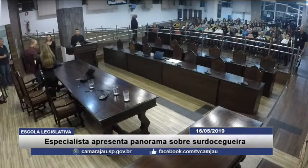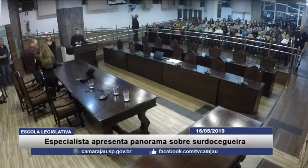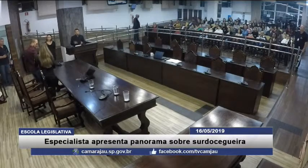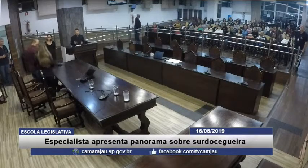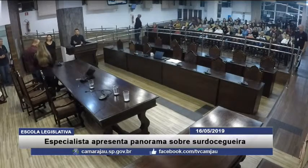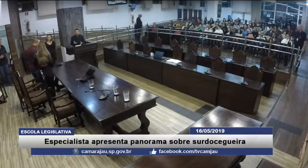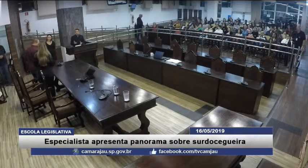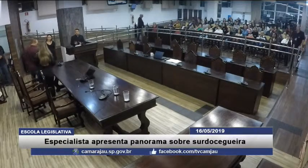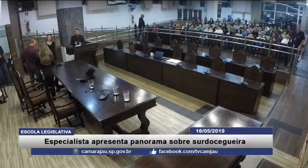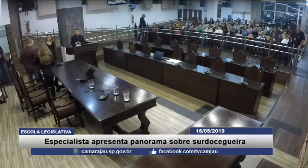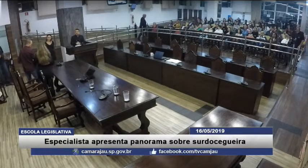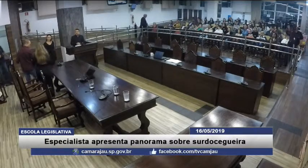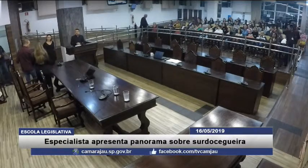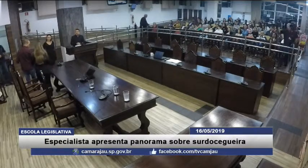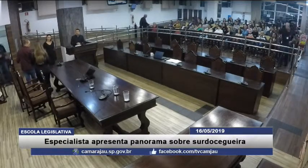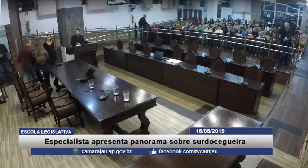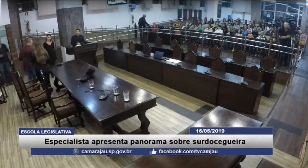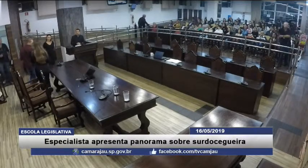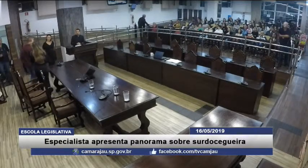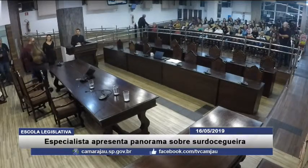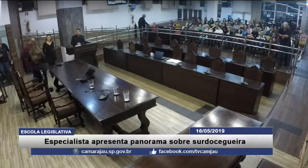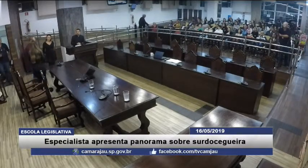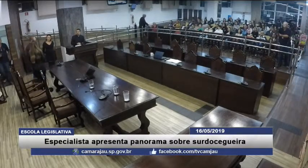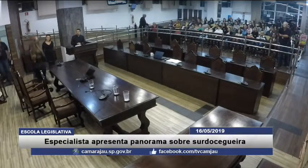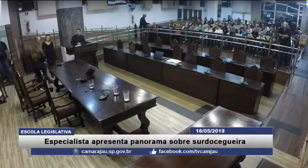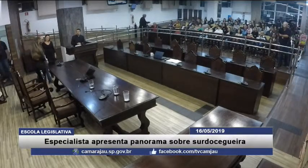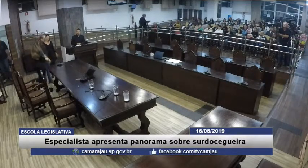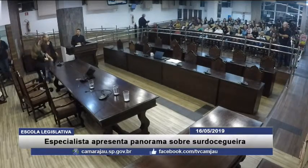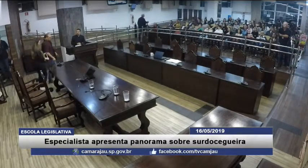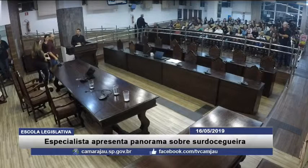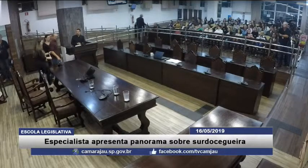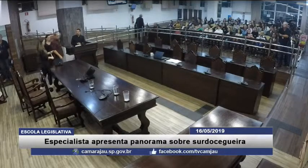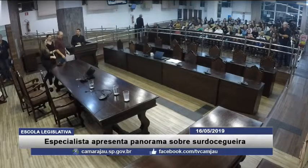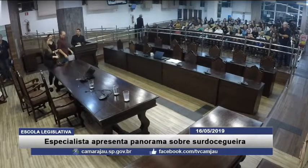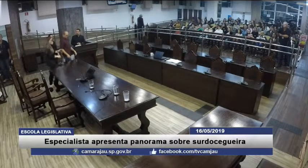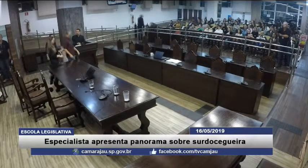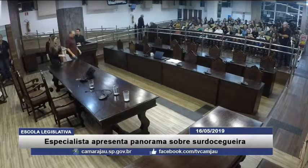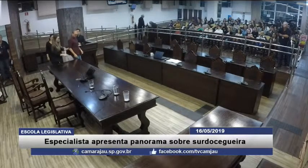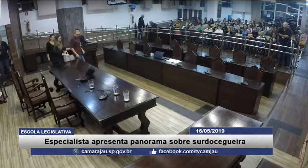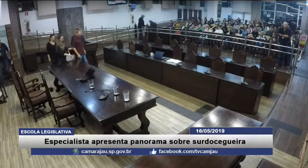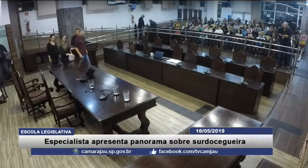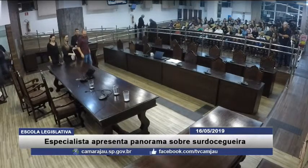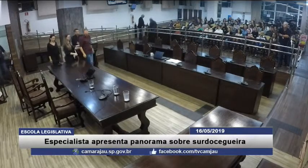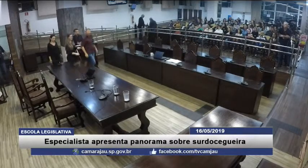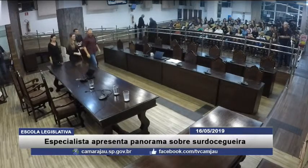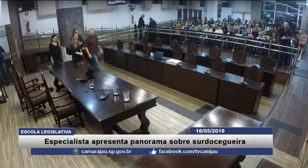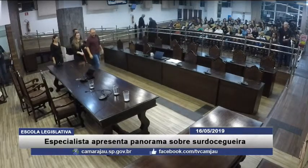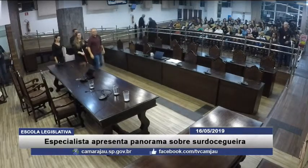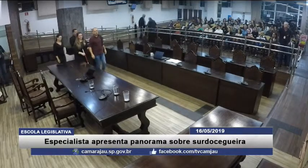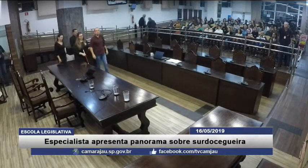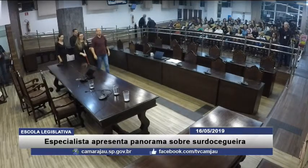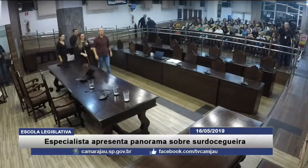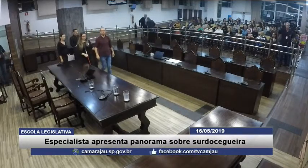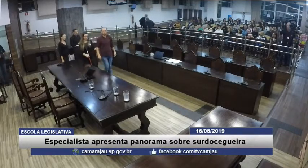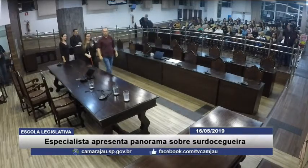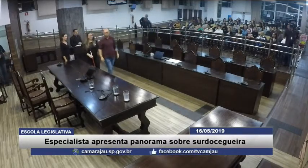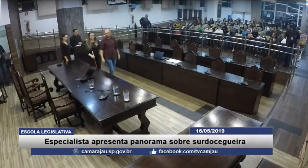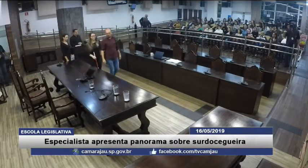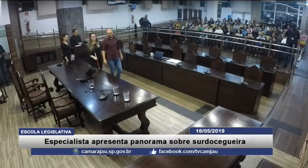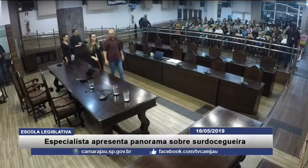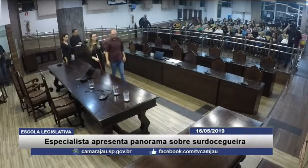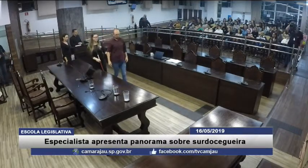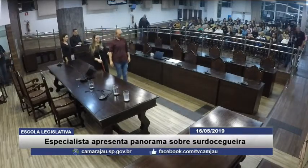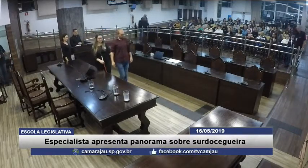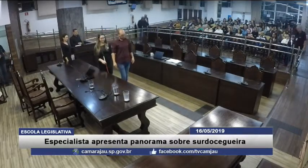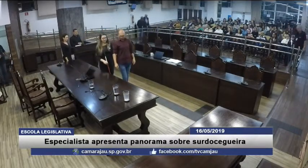O Adalto irá fazer a tradução para a gente e a Marcela ficará no apoio da nossa